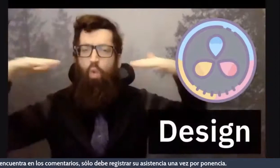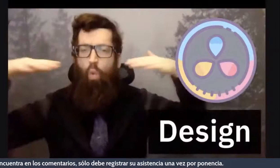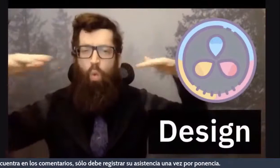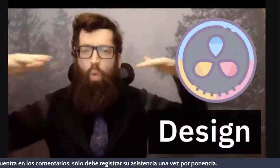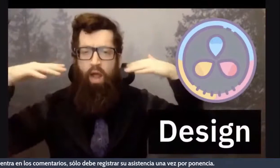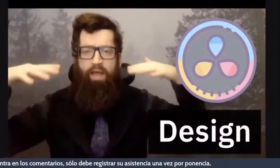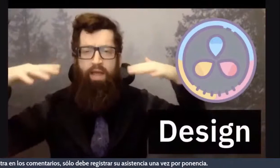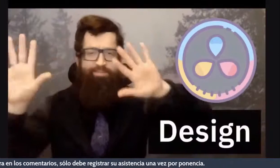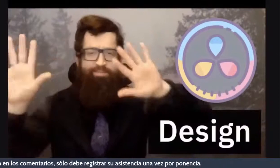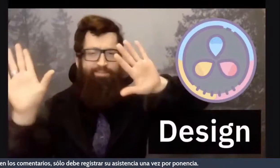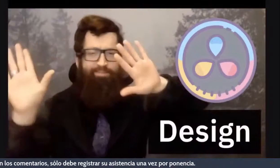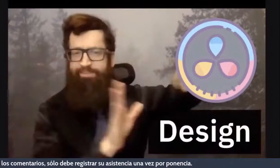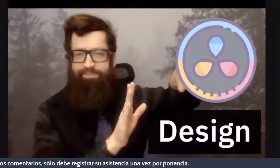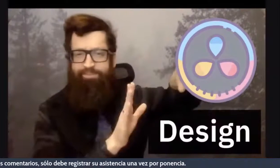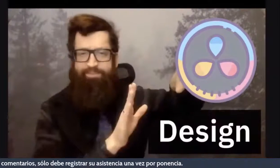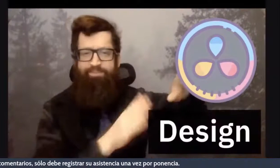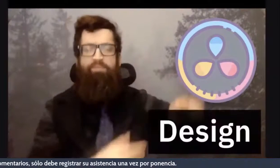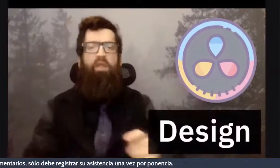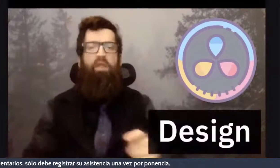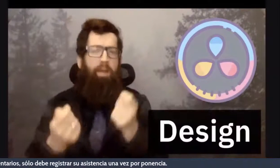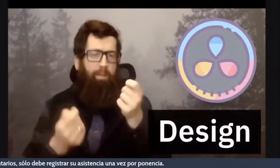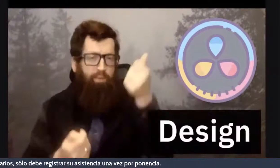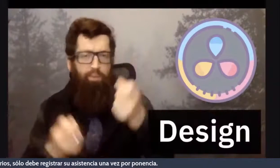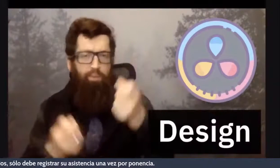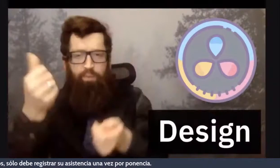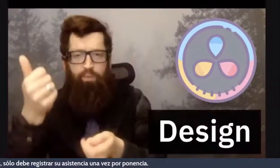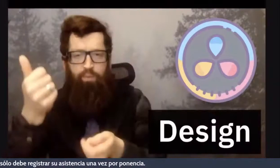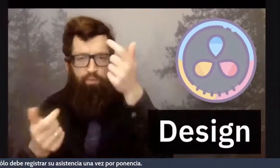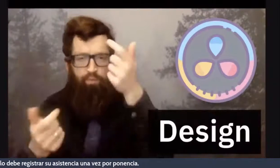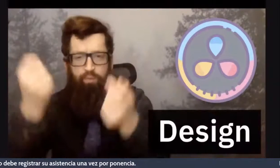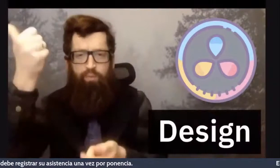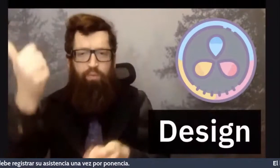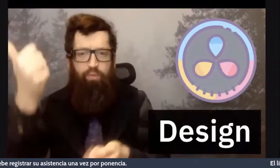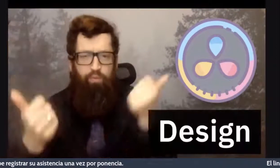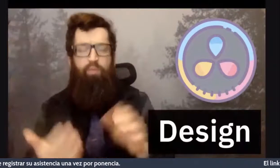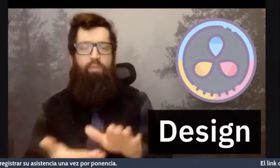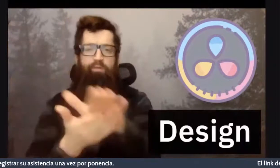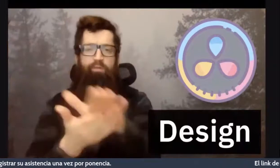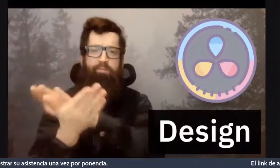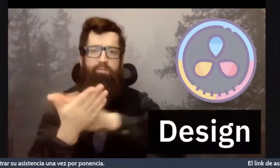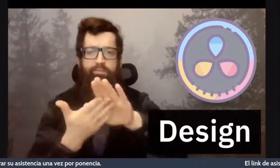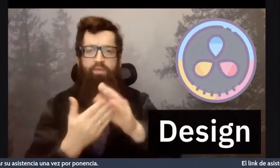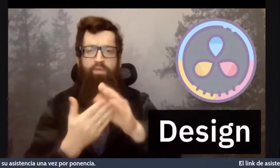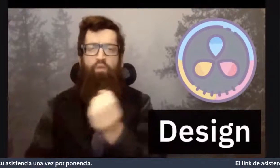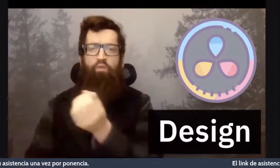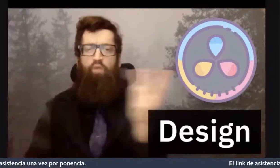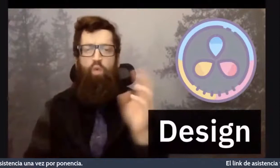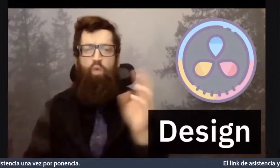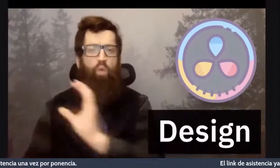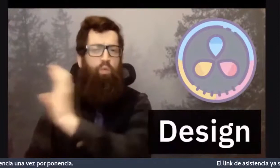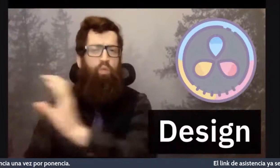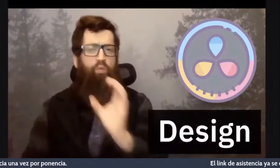es mejor. Solo algunos elementos clave. como lo ven aquí en la